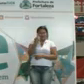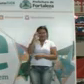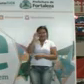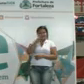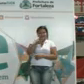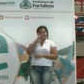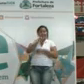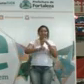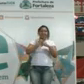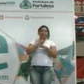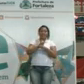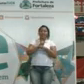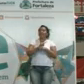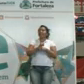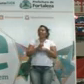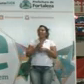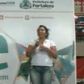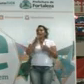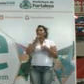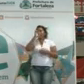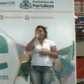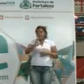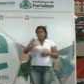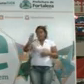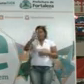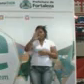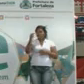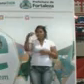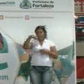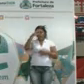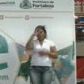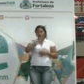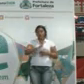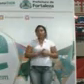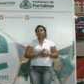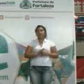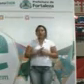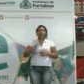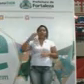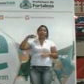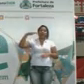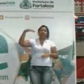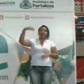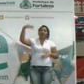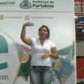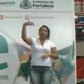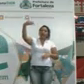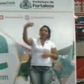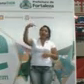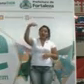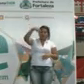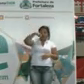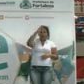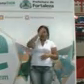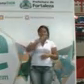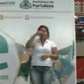coisas, digamos assim, na mesma hora que tem na Europa. Pois no Brasil vai levar quantos anos para ser